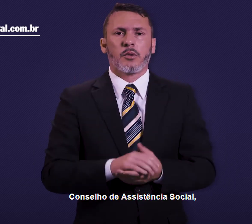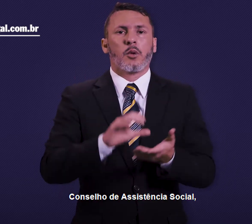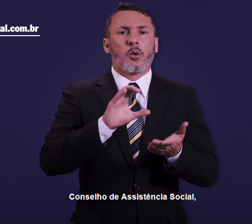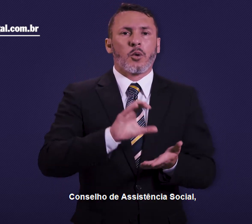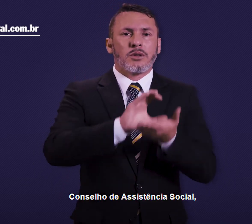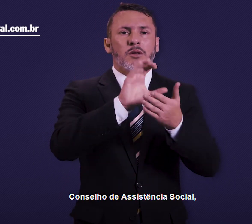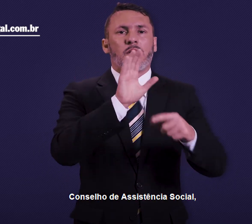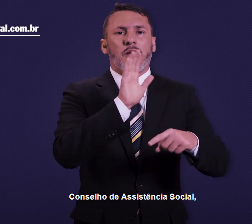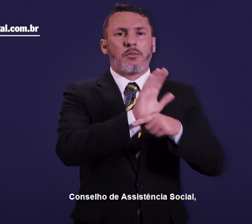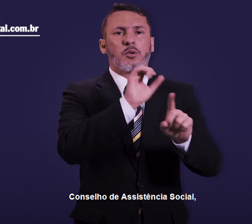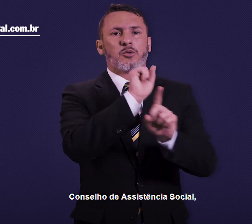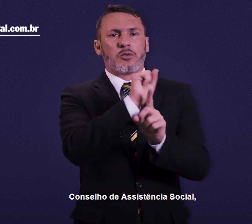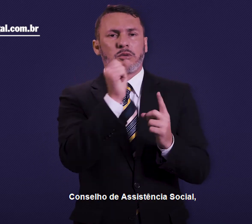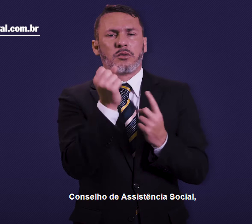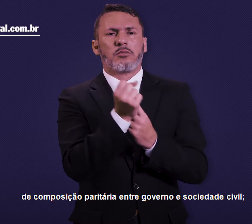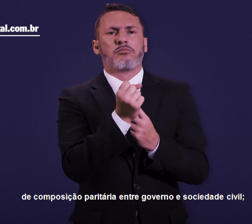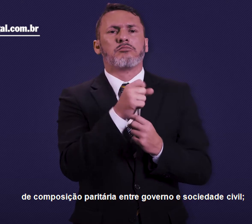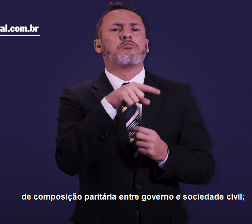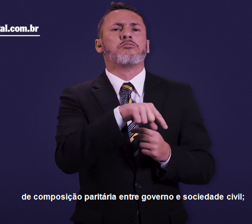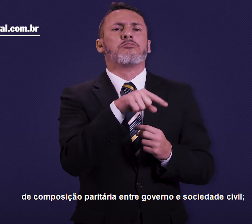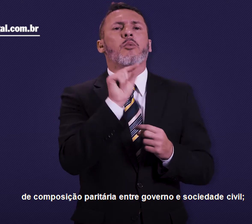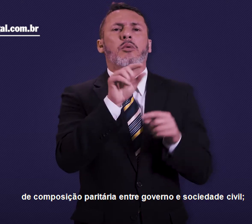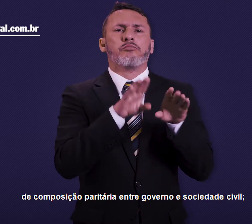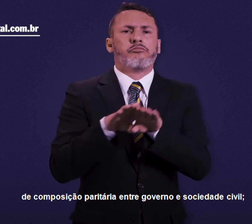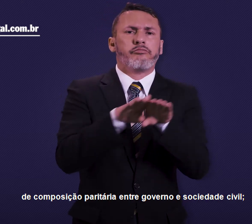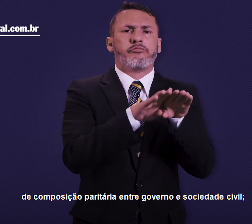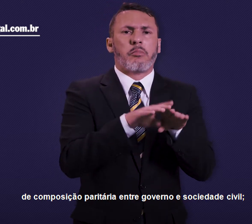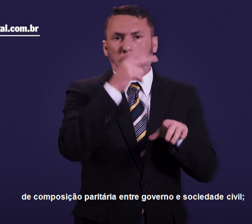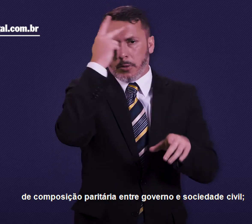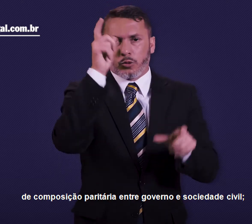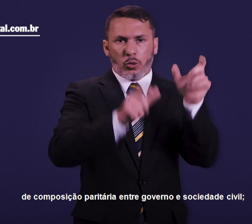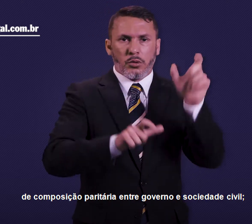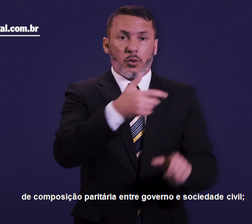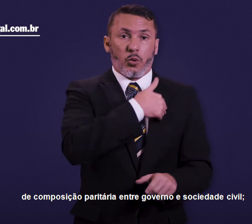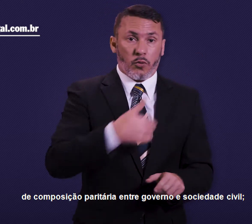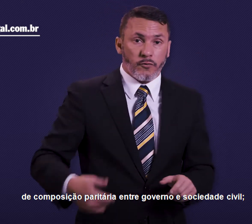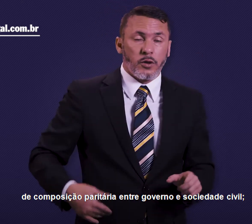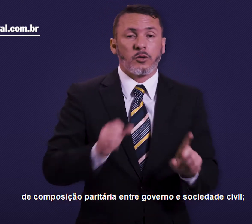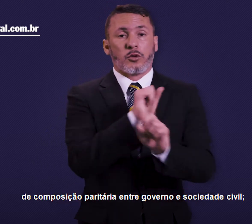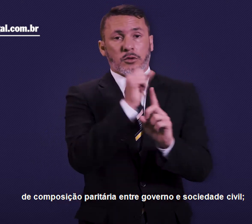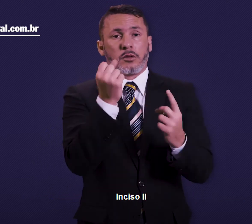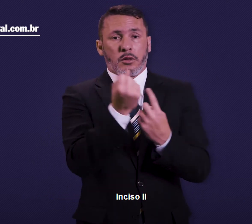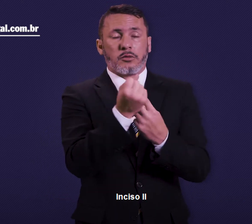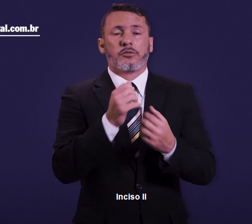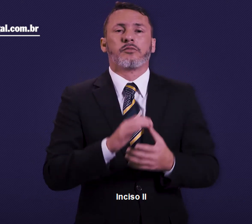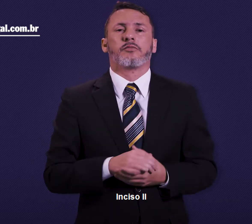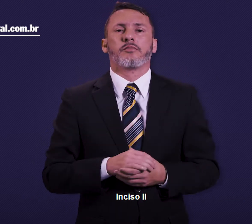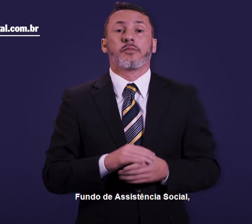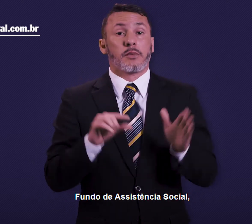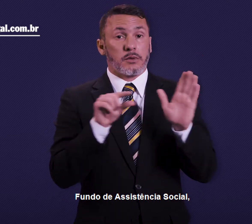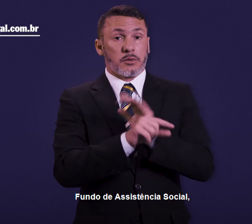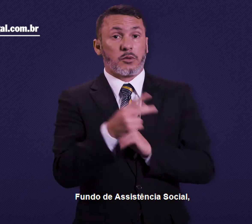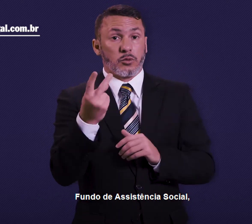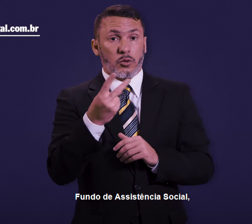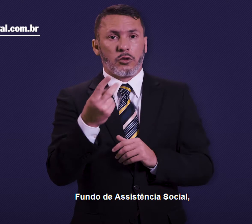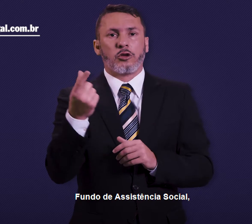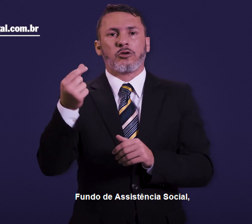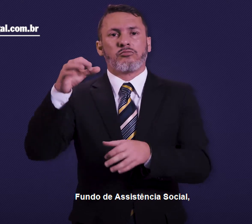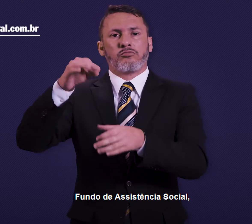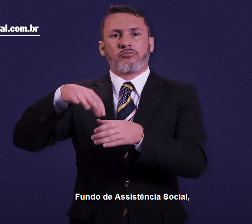Conselho de Assistência Social, de composição paritária entre governo e sociedade civil. Inciso 2. Fundo de Assistência